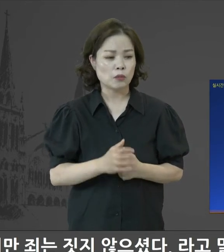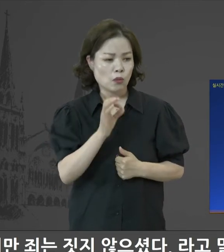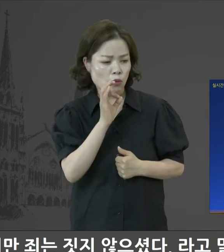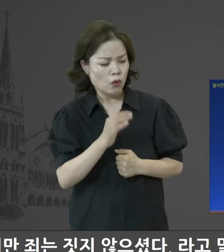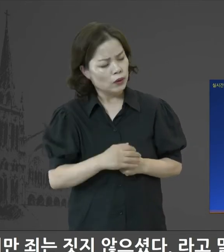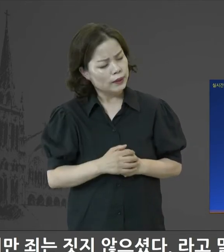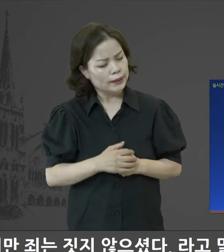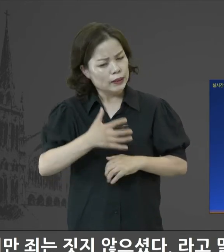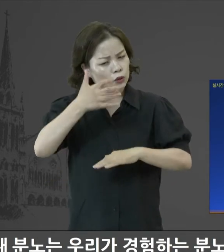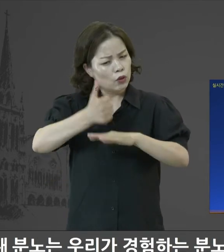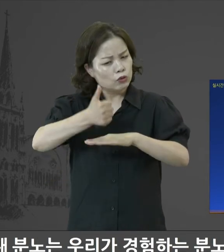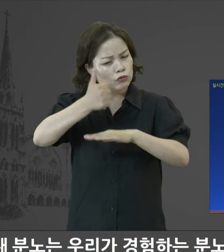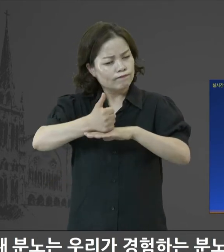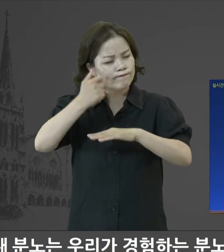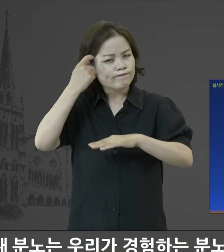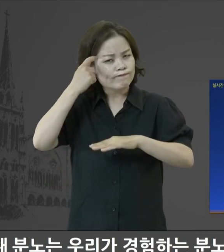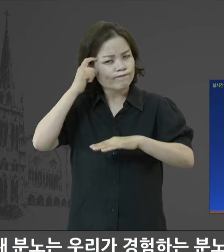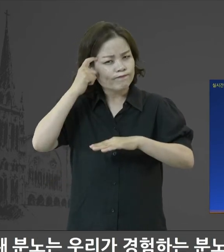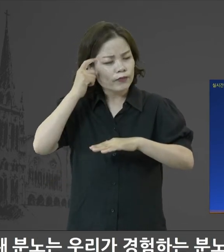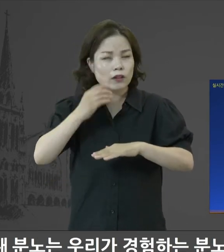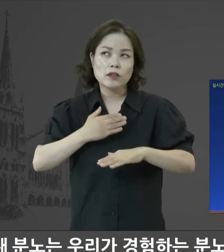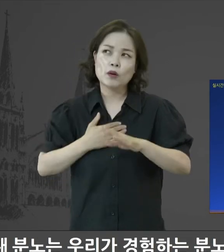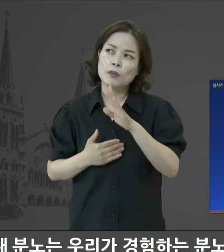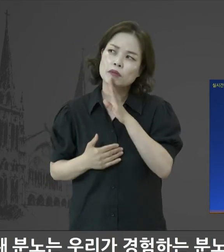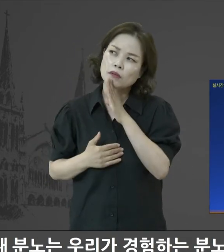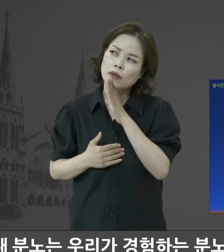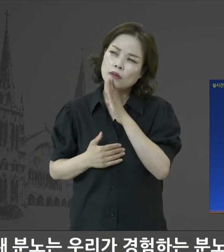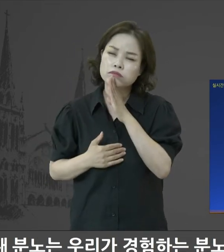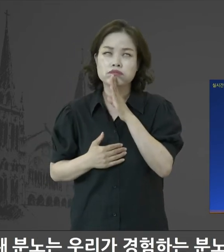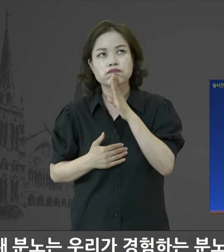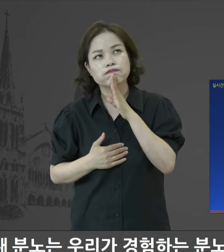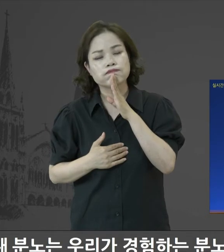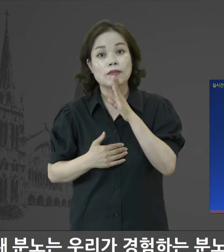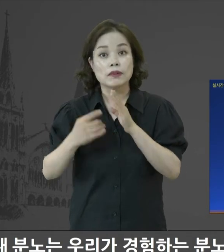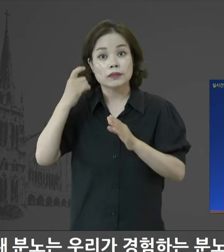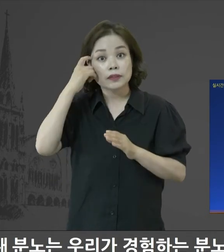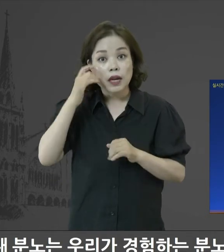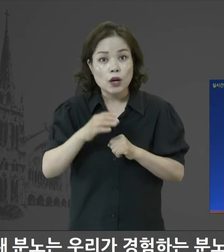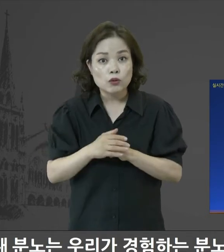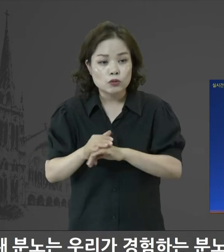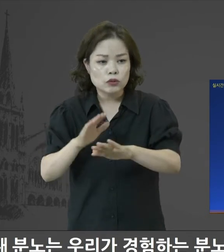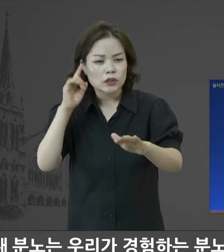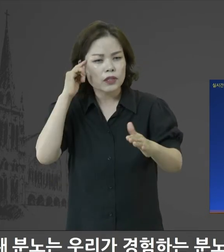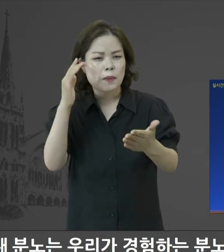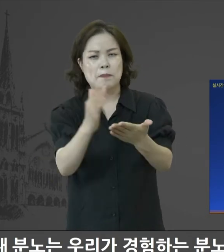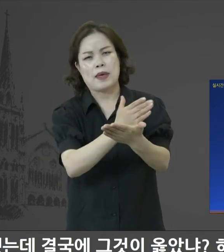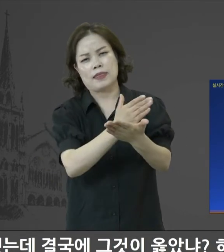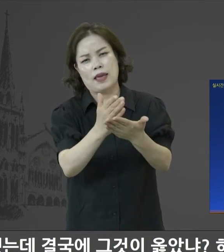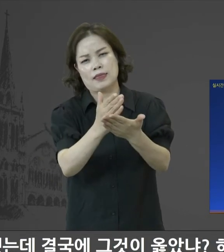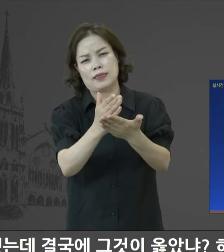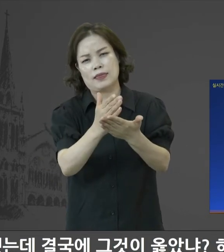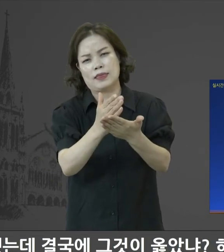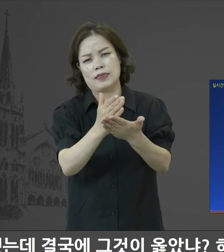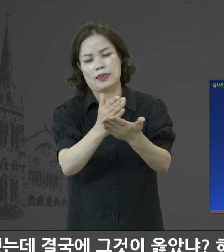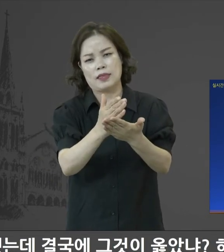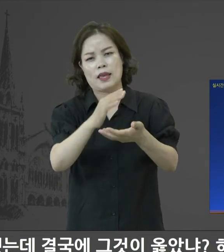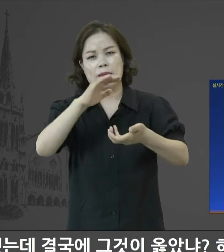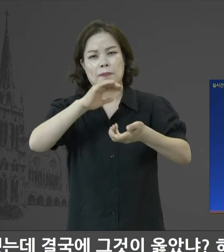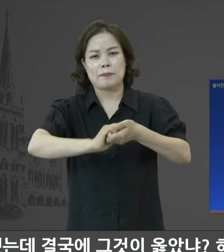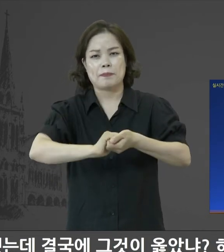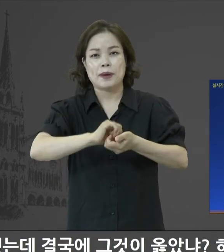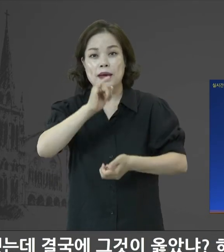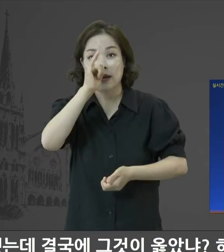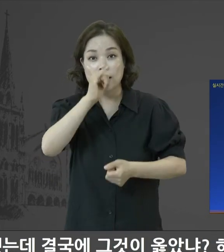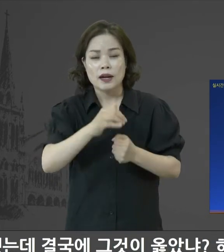보니까, 결국 보니까 내가 그게 옳았나 하는 것이죠. 우리의 판단에는 이 한계가 있기